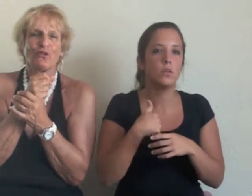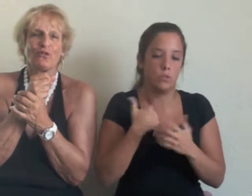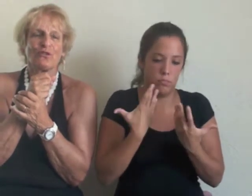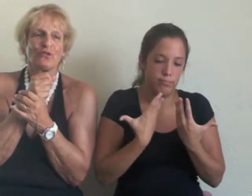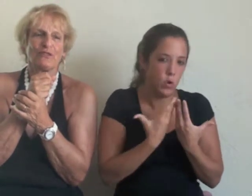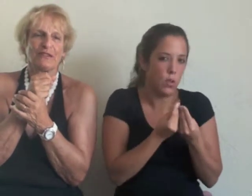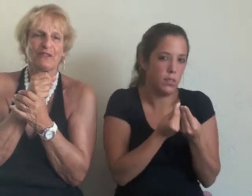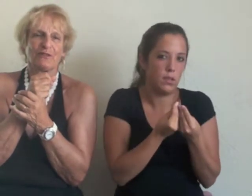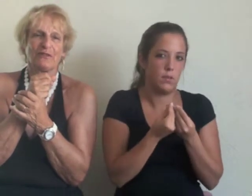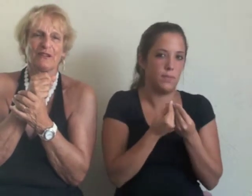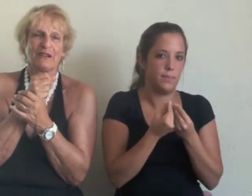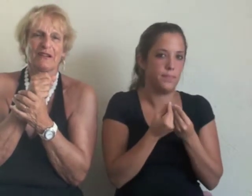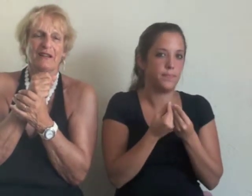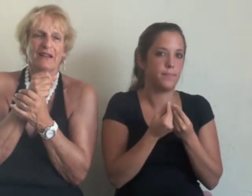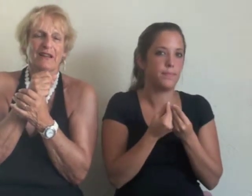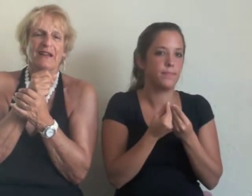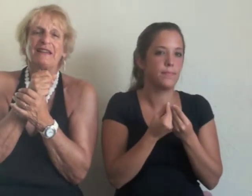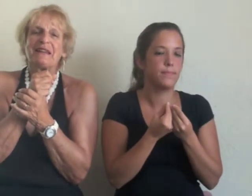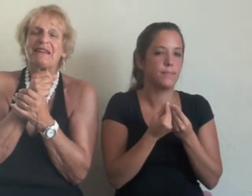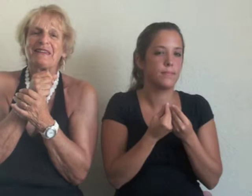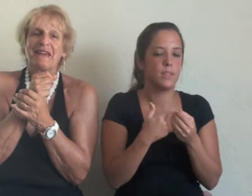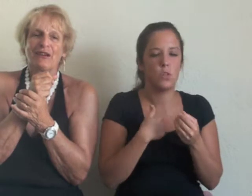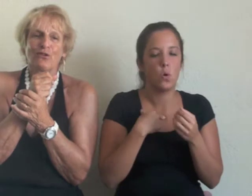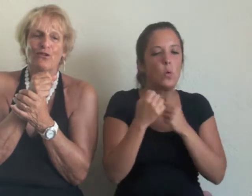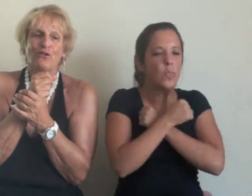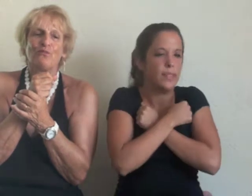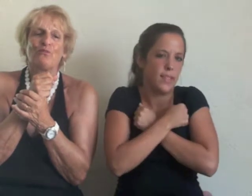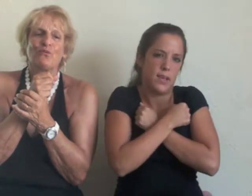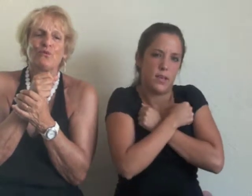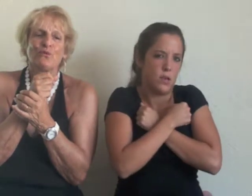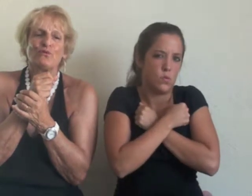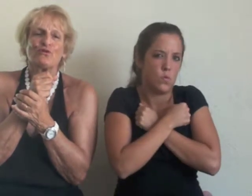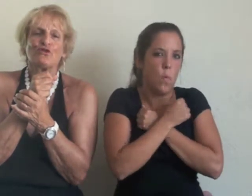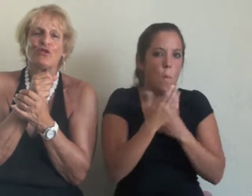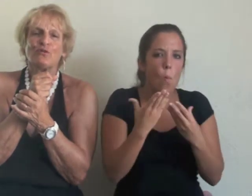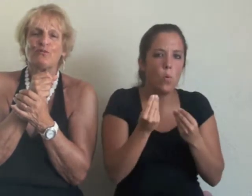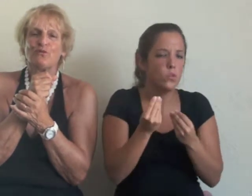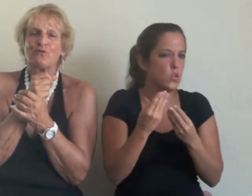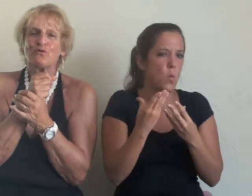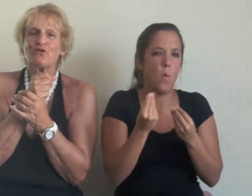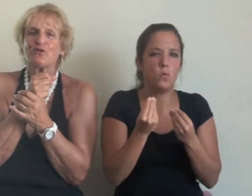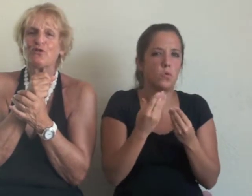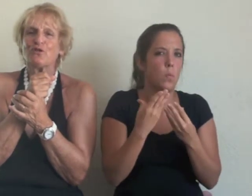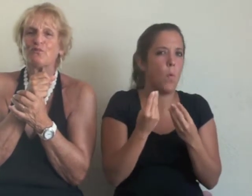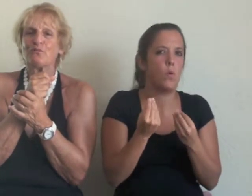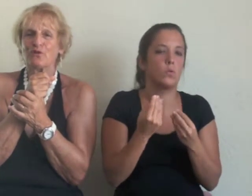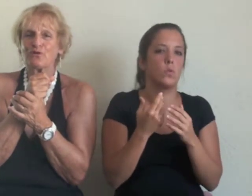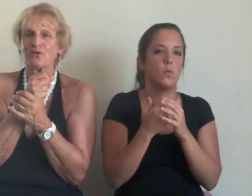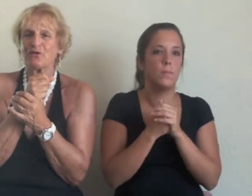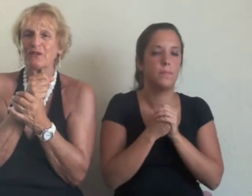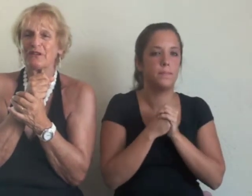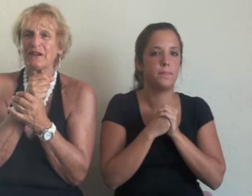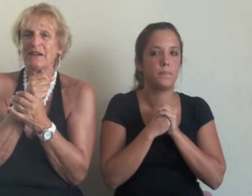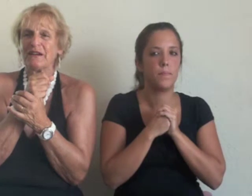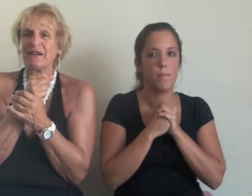yo contigo y te quiero mucho, mucho,